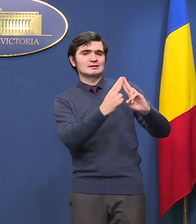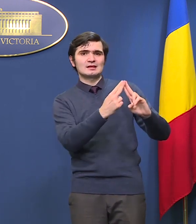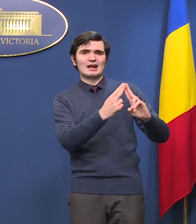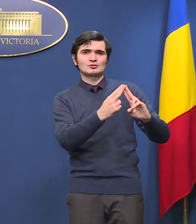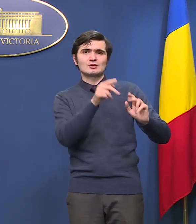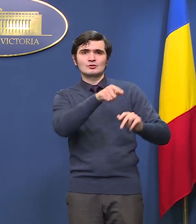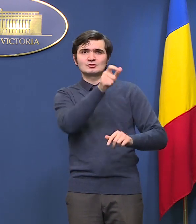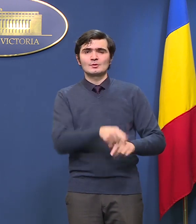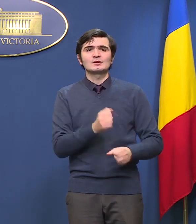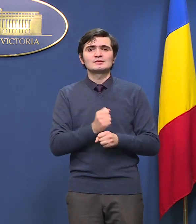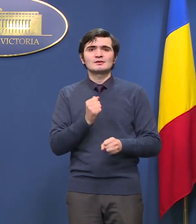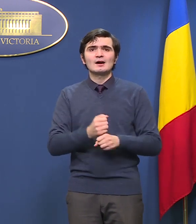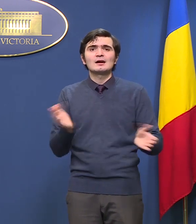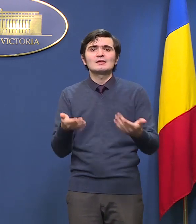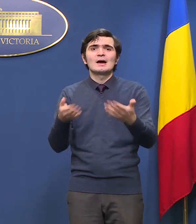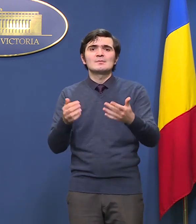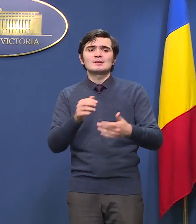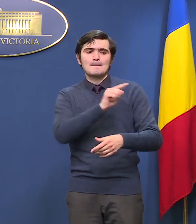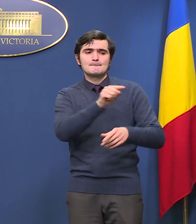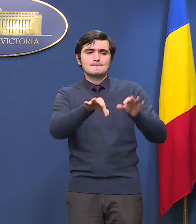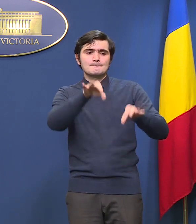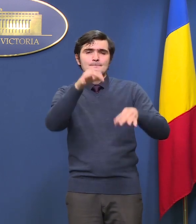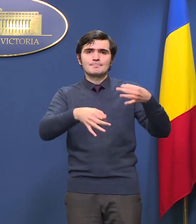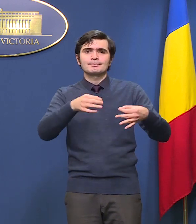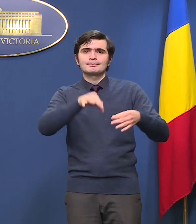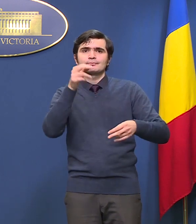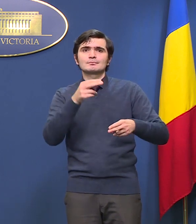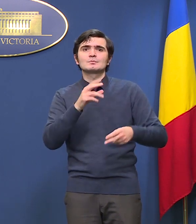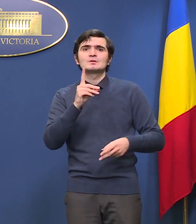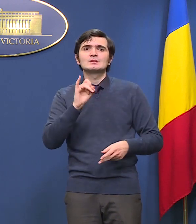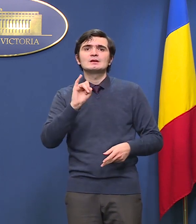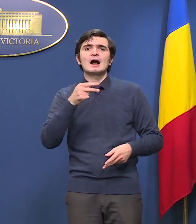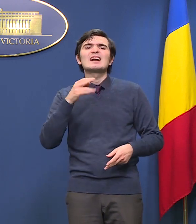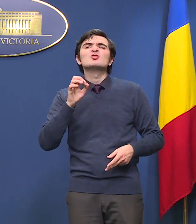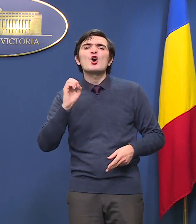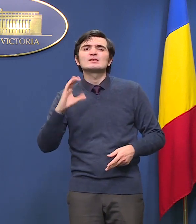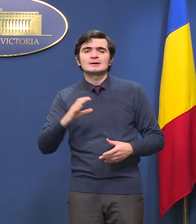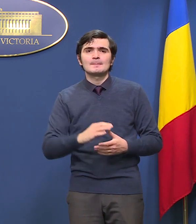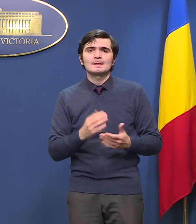și să se facă diagnosticarea cât mai rapid, astfel încât să eliminăm la maximum riscul ca